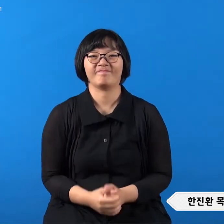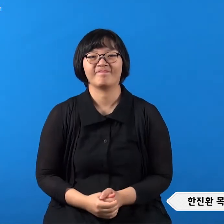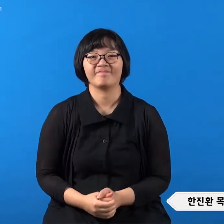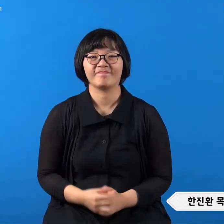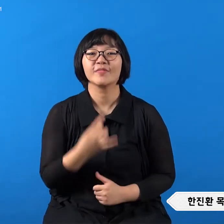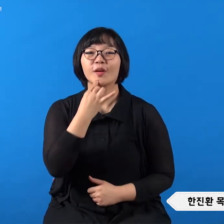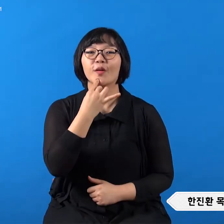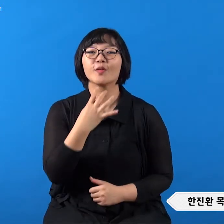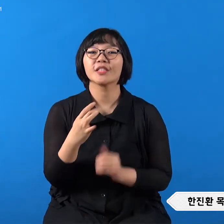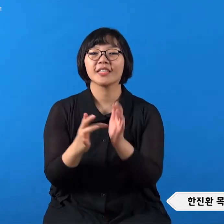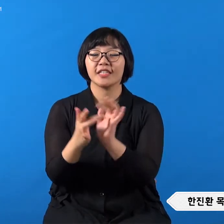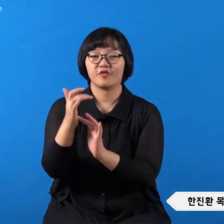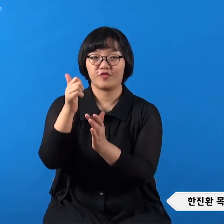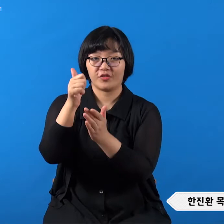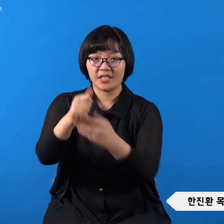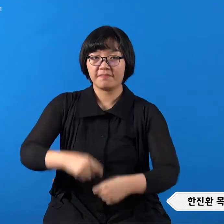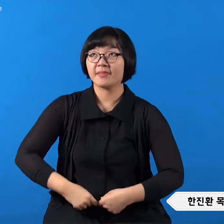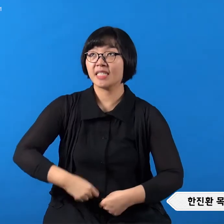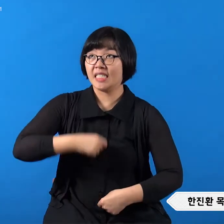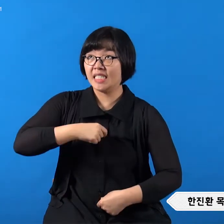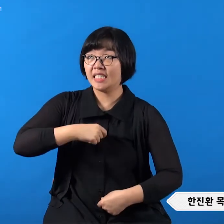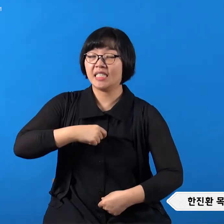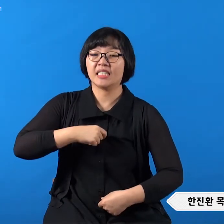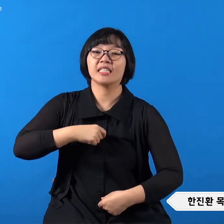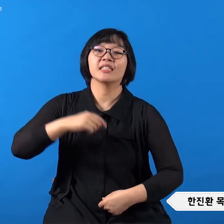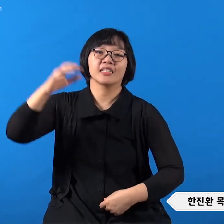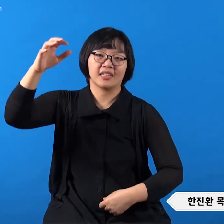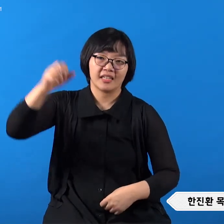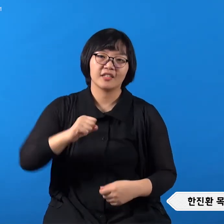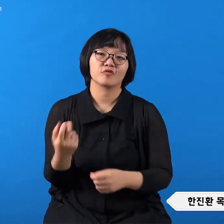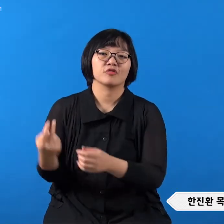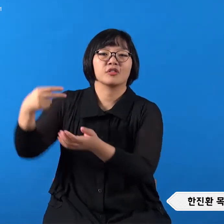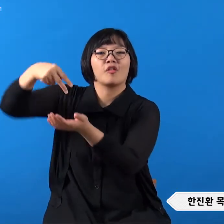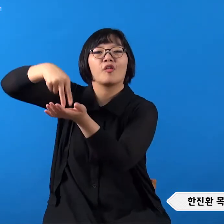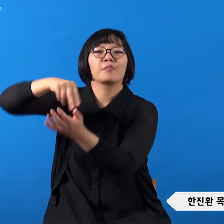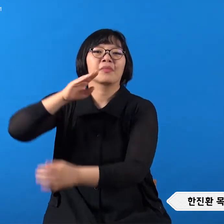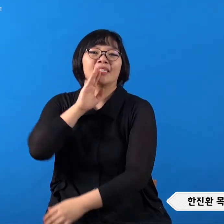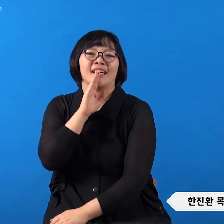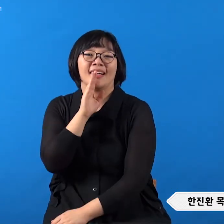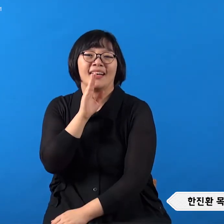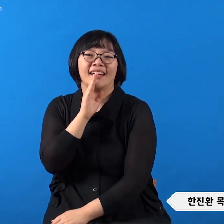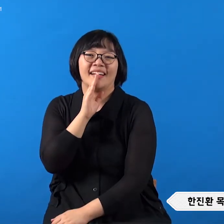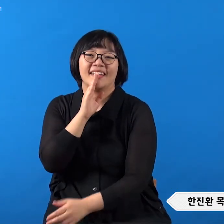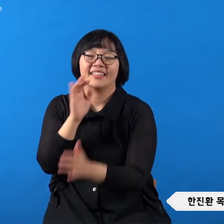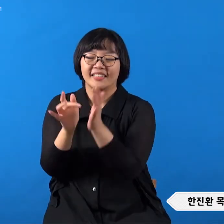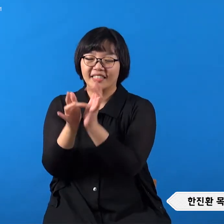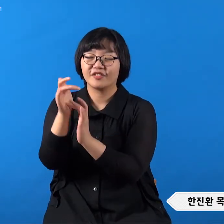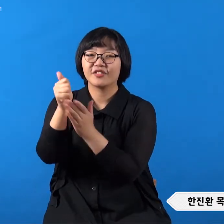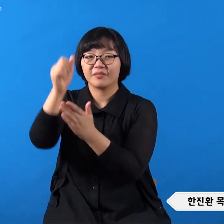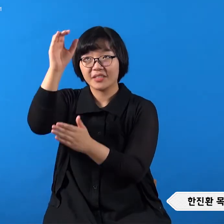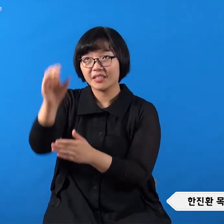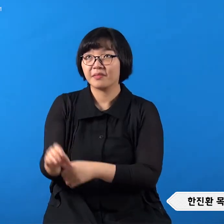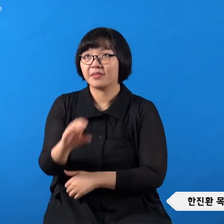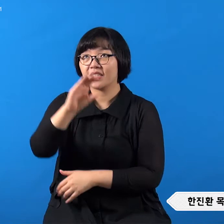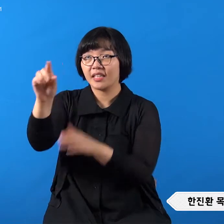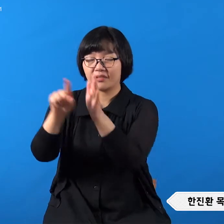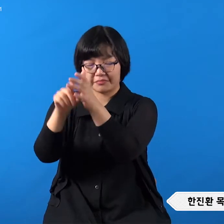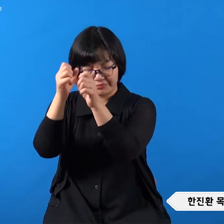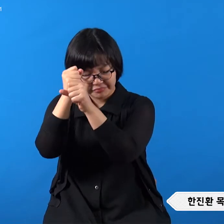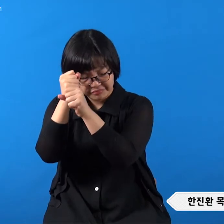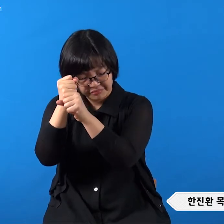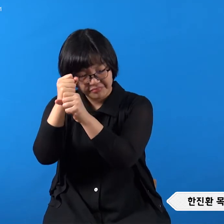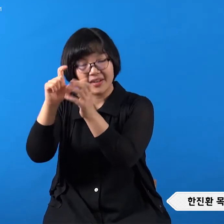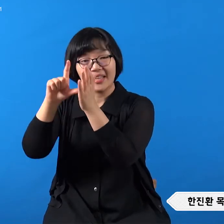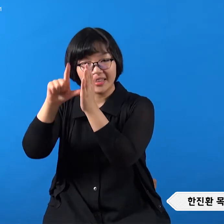오직 예수님의 의가 완전한 의고 그 십자가 예수님의 의를 붙들 때 하나님